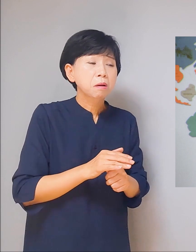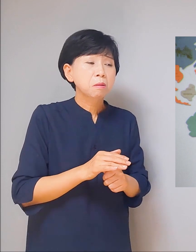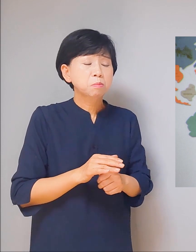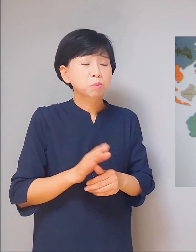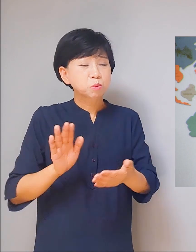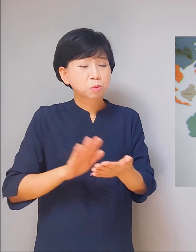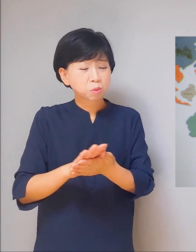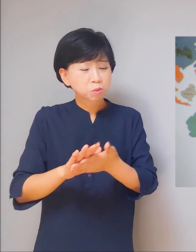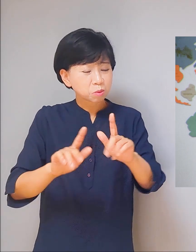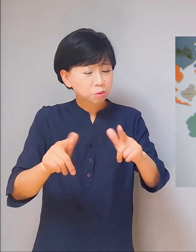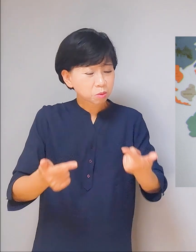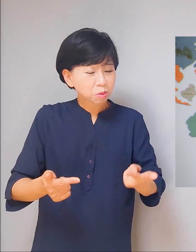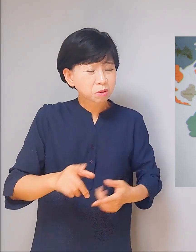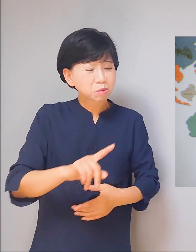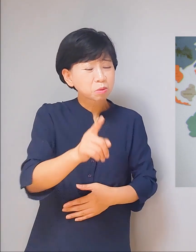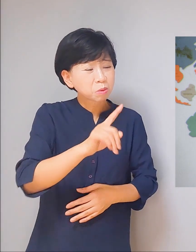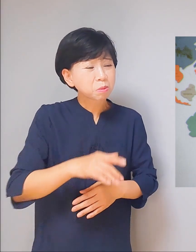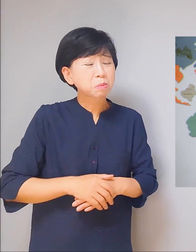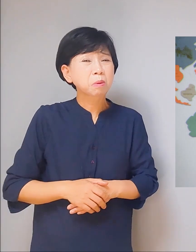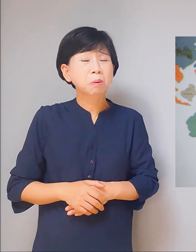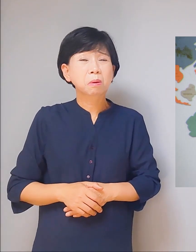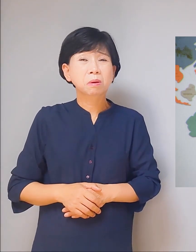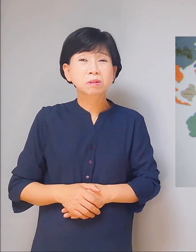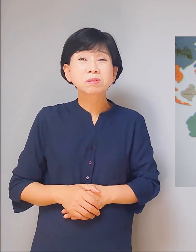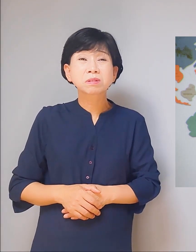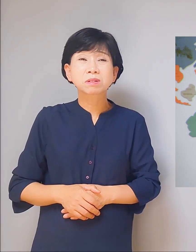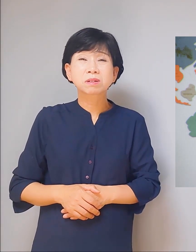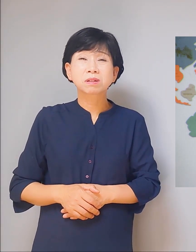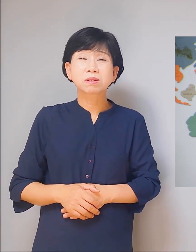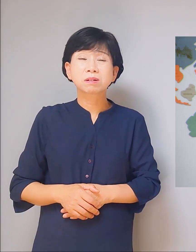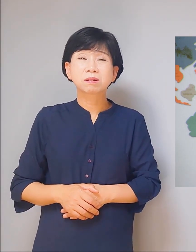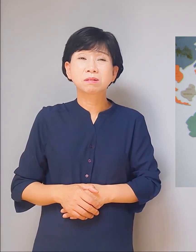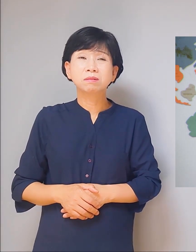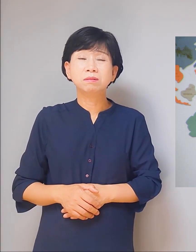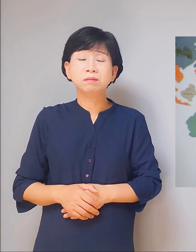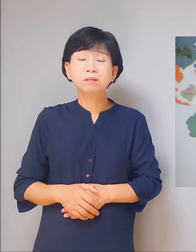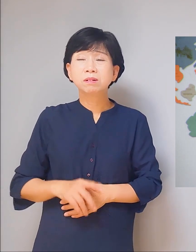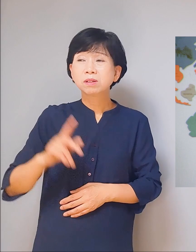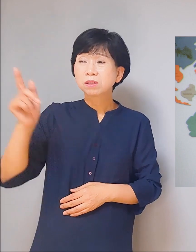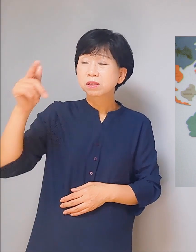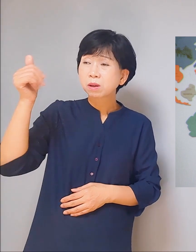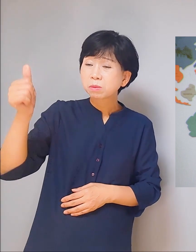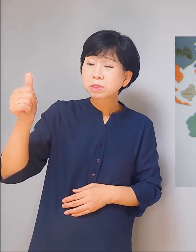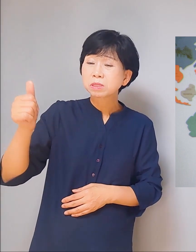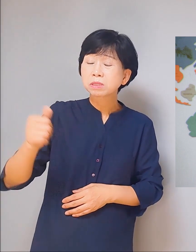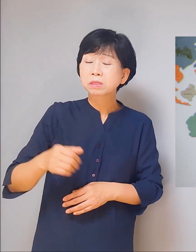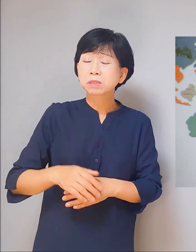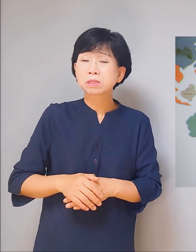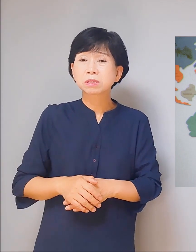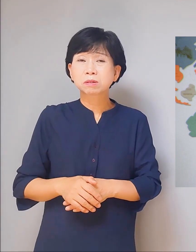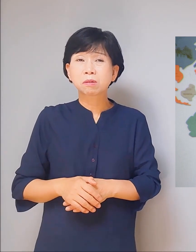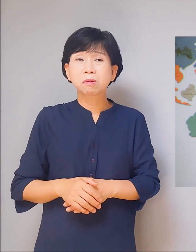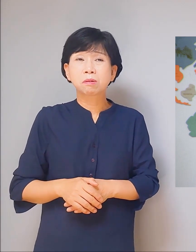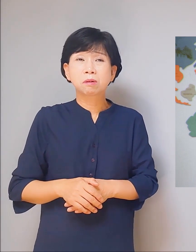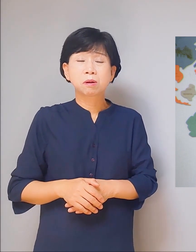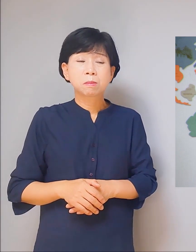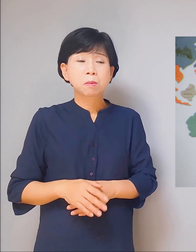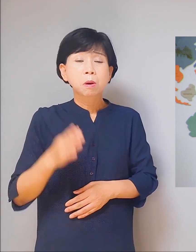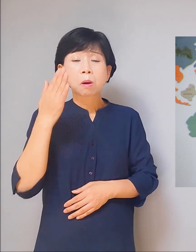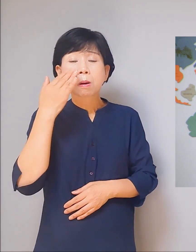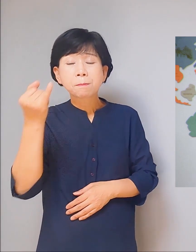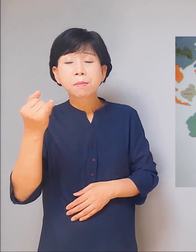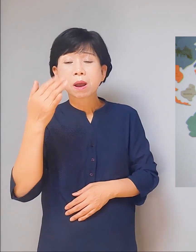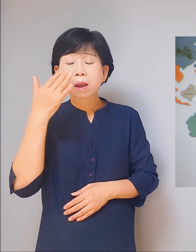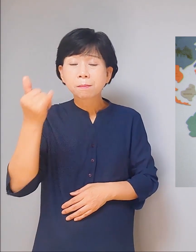때 뭘 자꾸 걸쳐요. 망토를 걸치거나 무슨 가운을 걸치거나 하면서 뭐 엄마 역할, 아빠